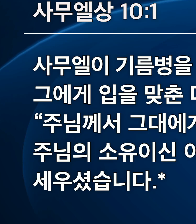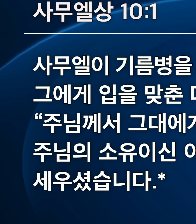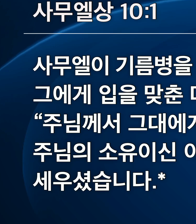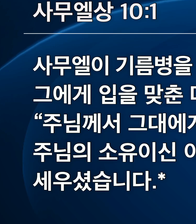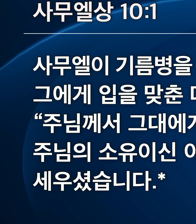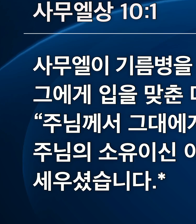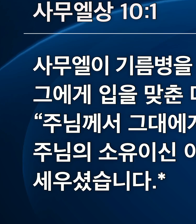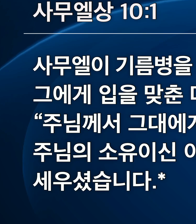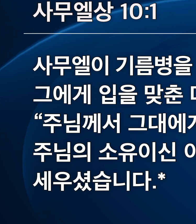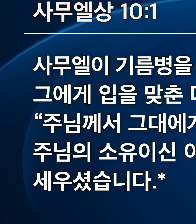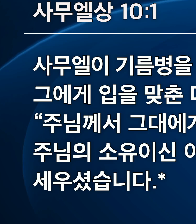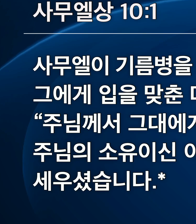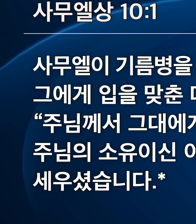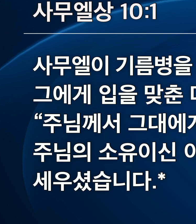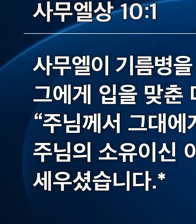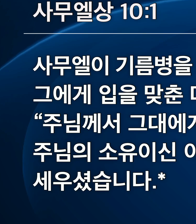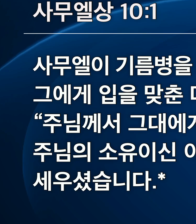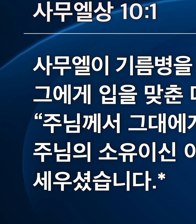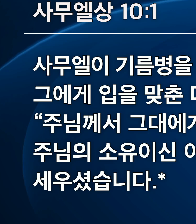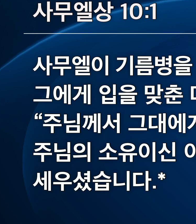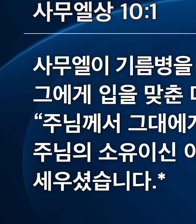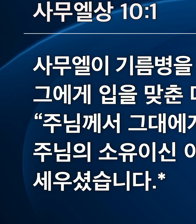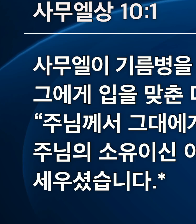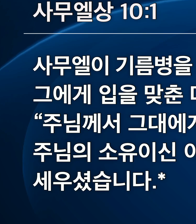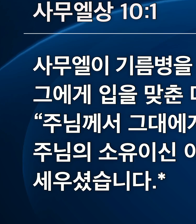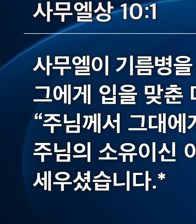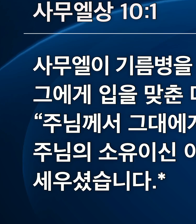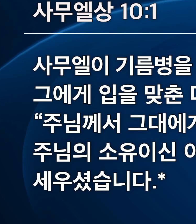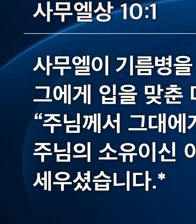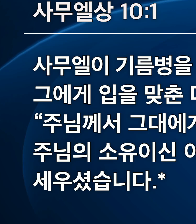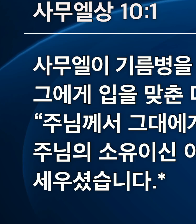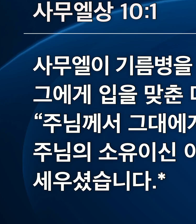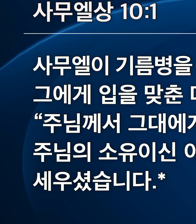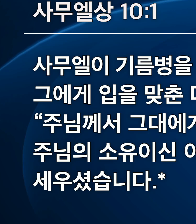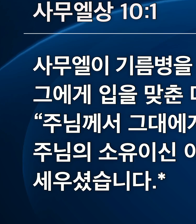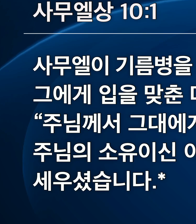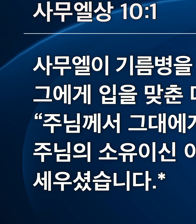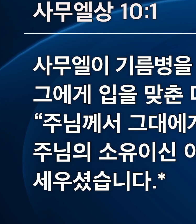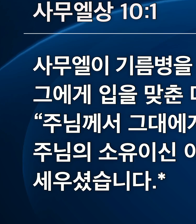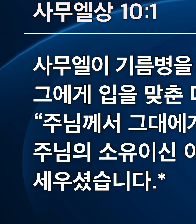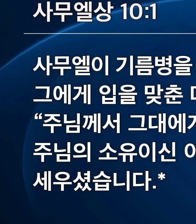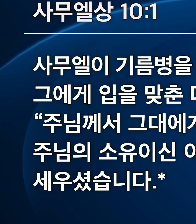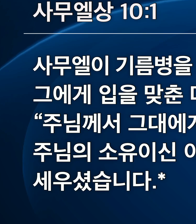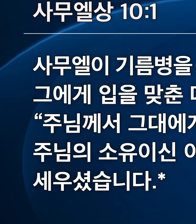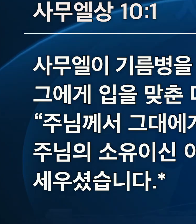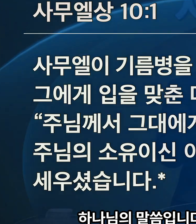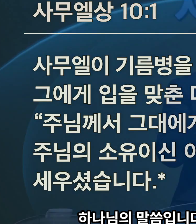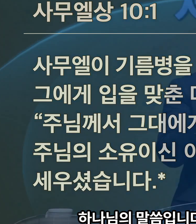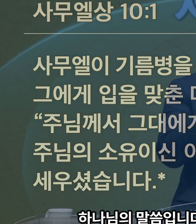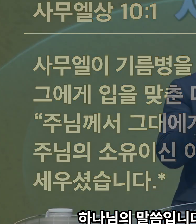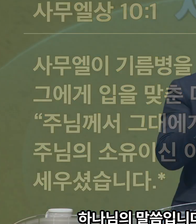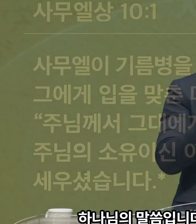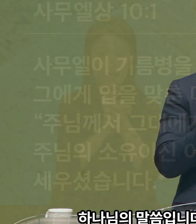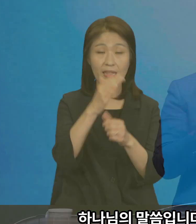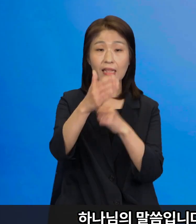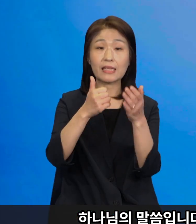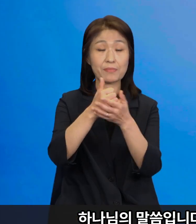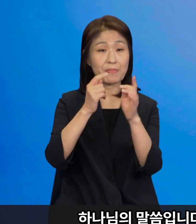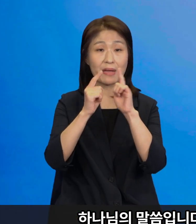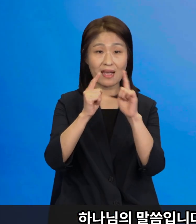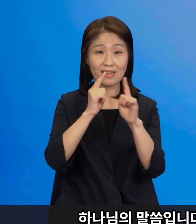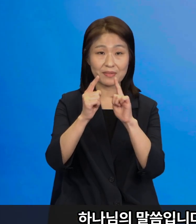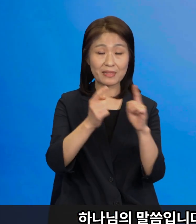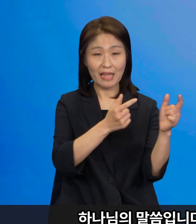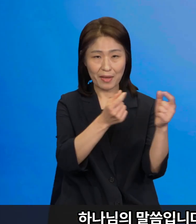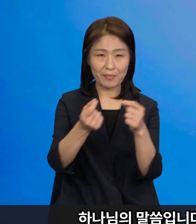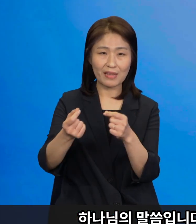부으시어 주님의 소유이신 이 백성을 다스릴 영도자로 세우셨습니다. 아멘. 하나님의 말씀입니다. 다